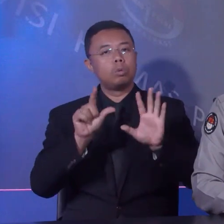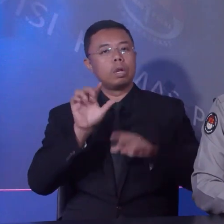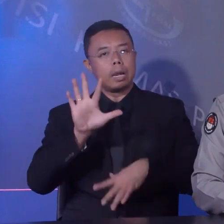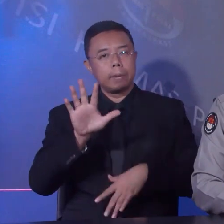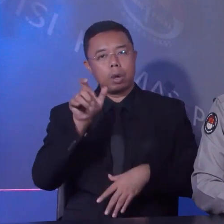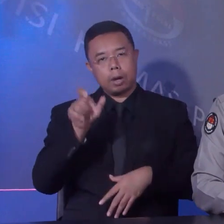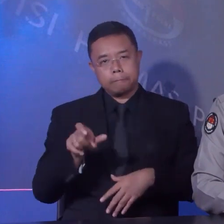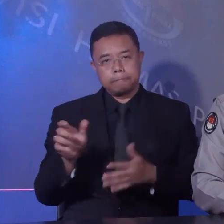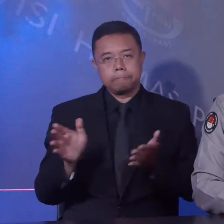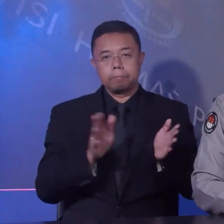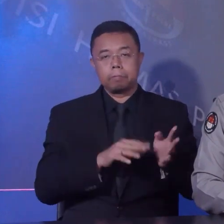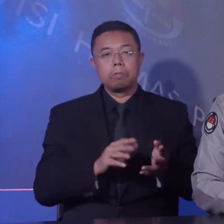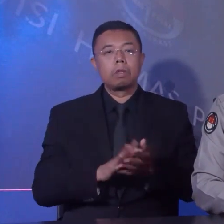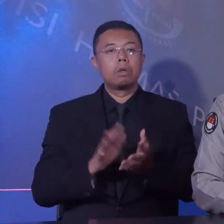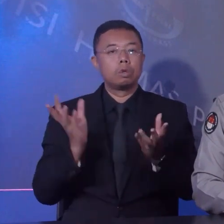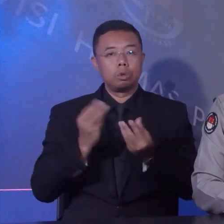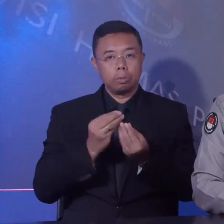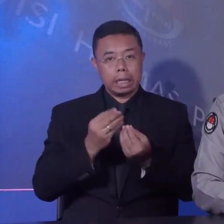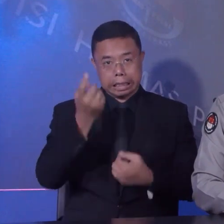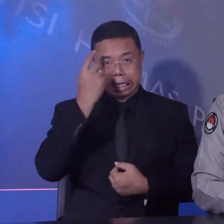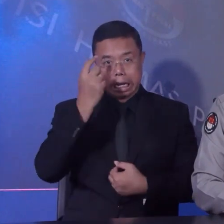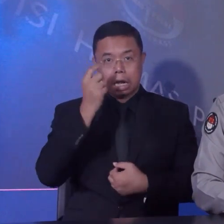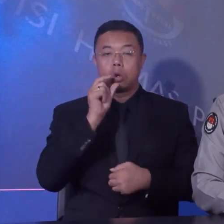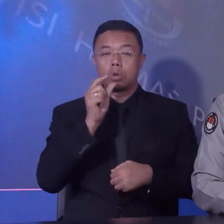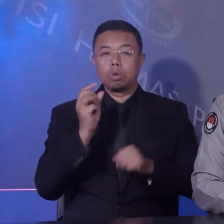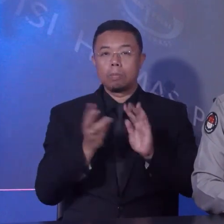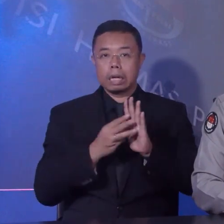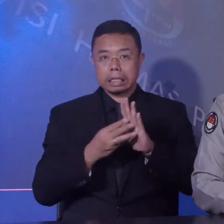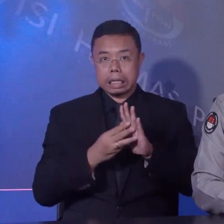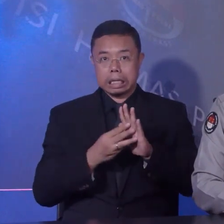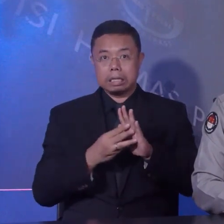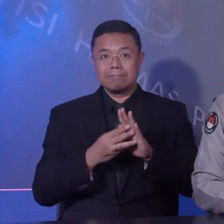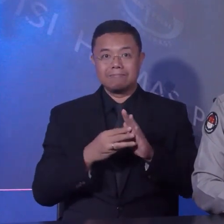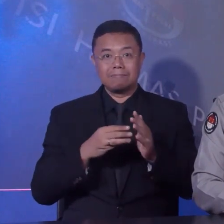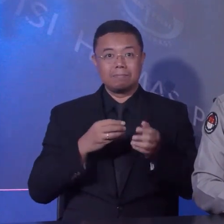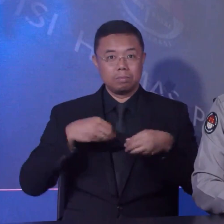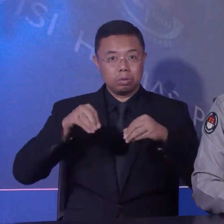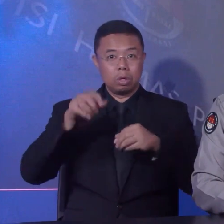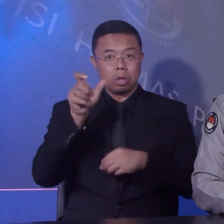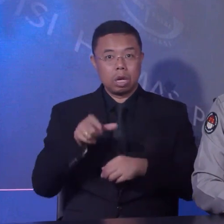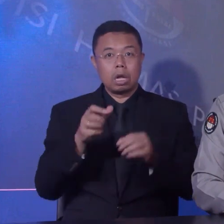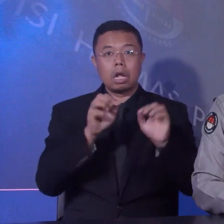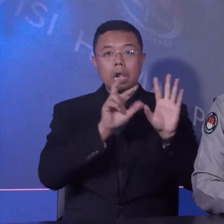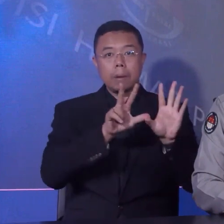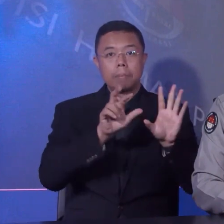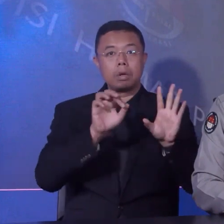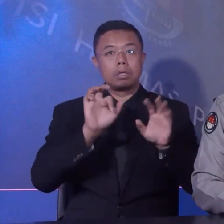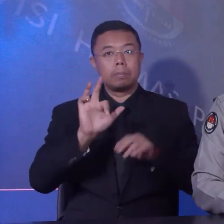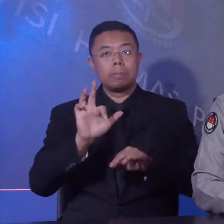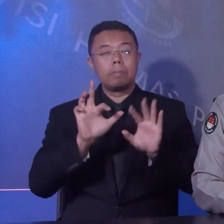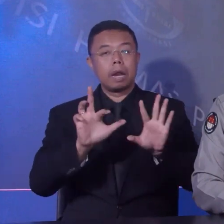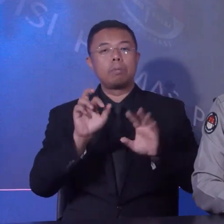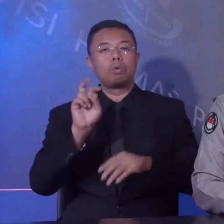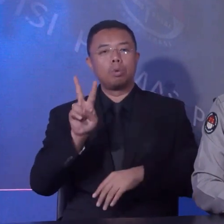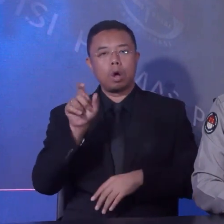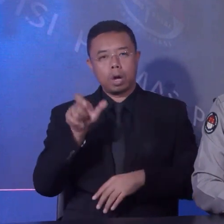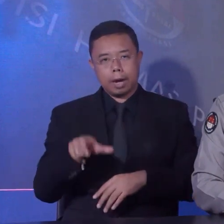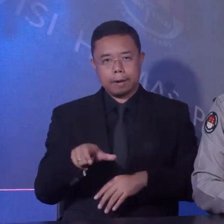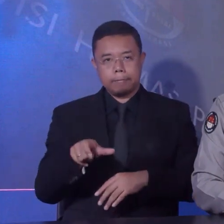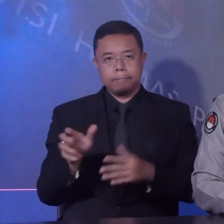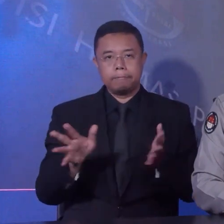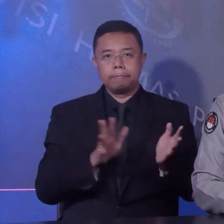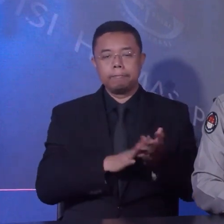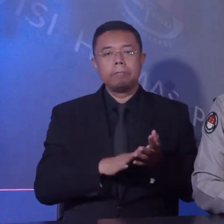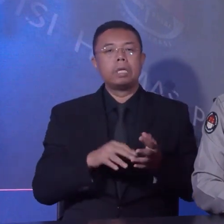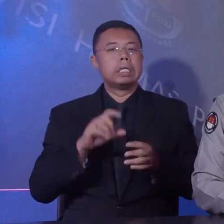2275 orang jumlah tersangka pada kasus tppu sebanyak 892 orang